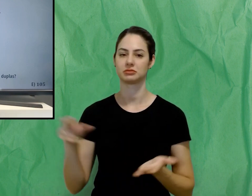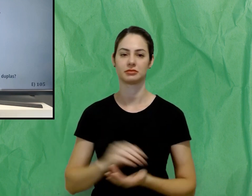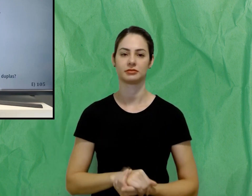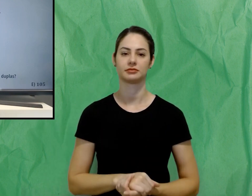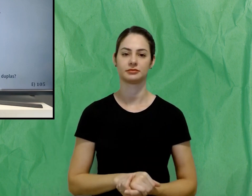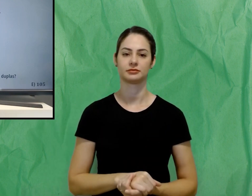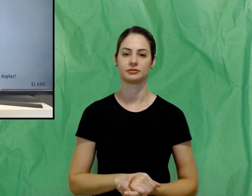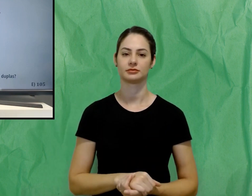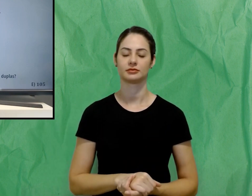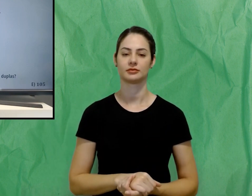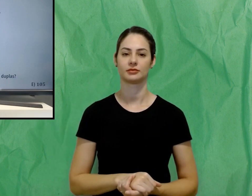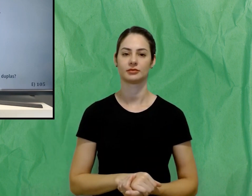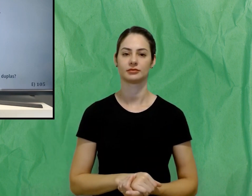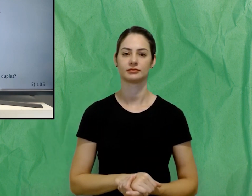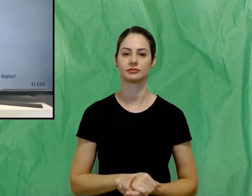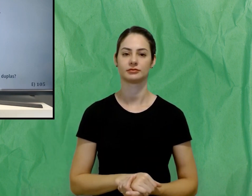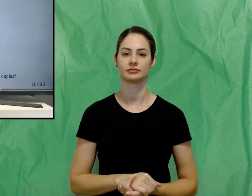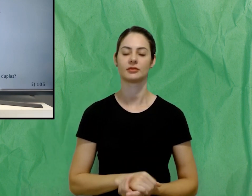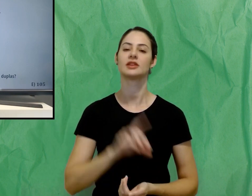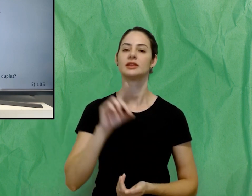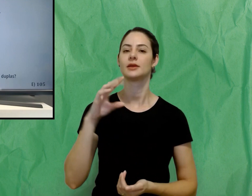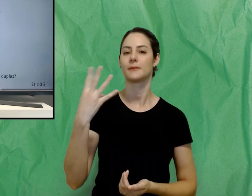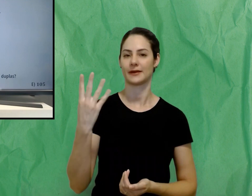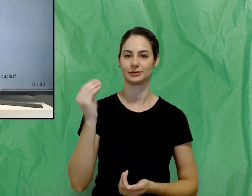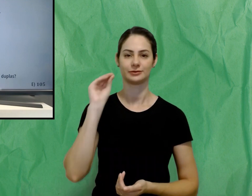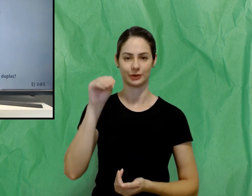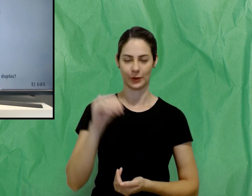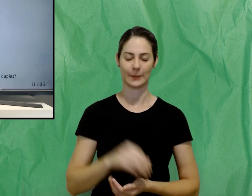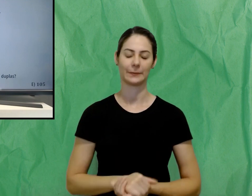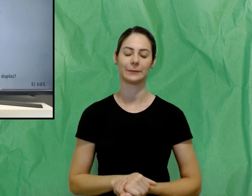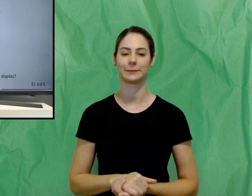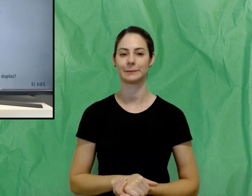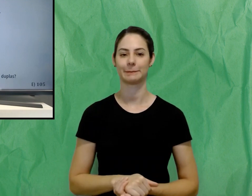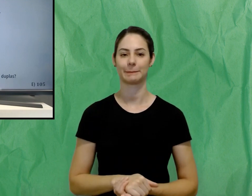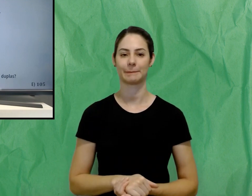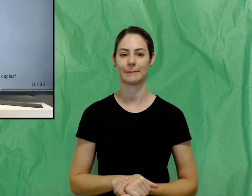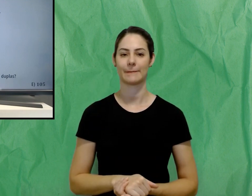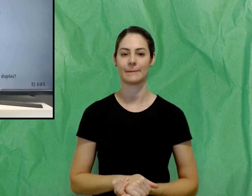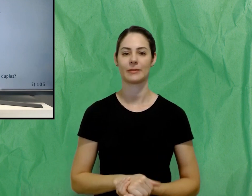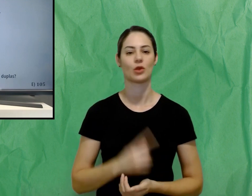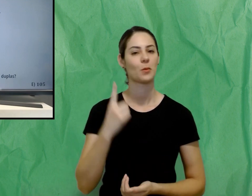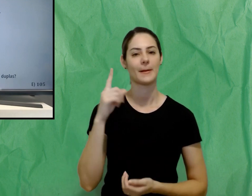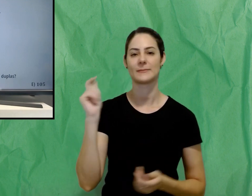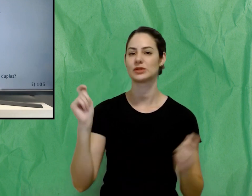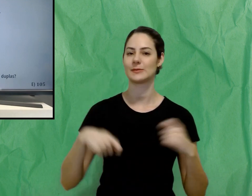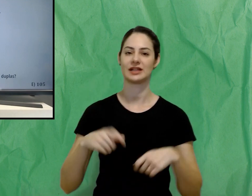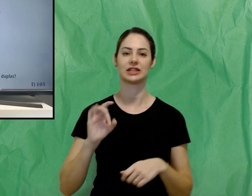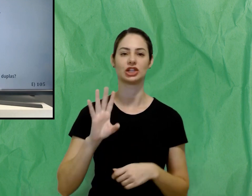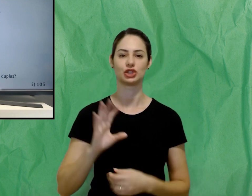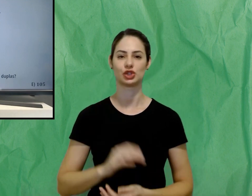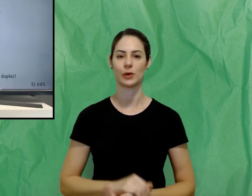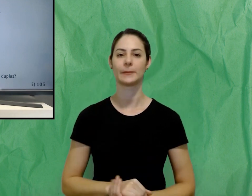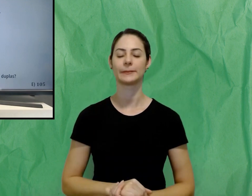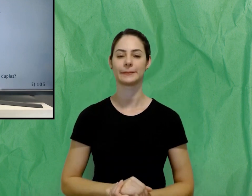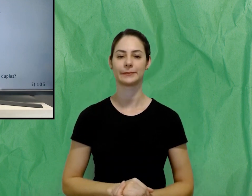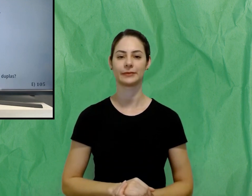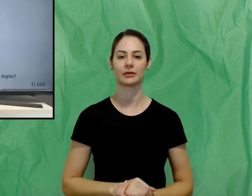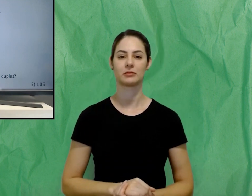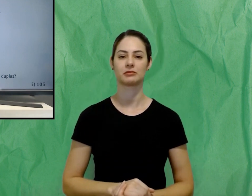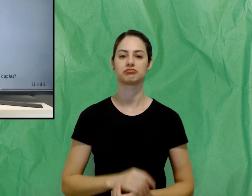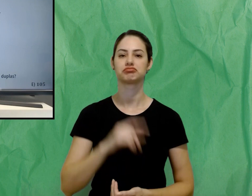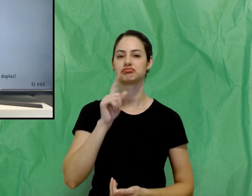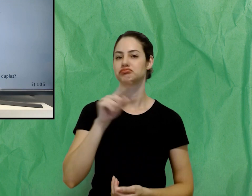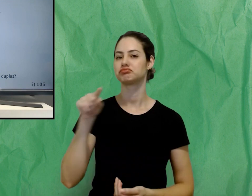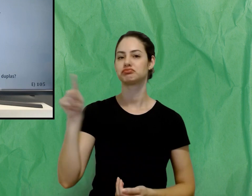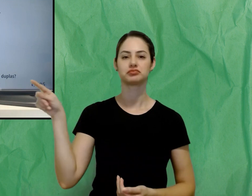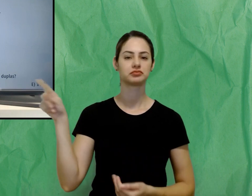D2 e D5, D4 ele vai ter uma única possibilidade, podendo entrar aqui ou aqui, porque essas